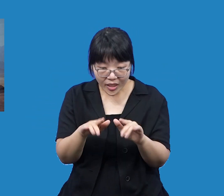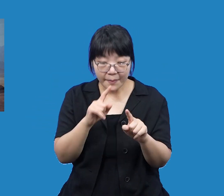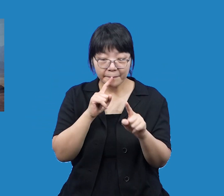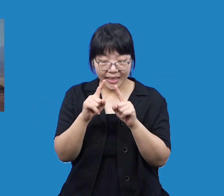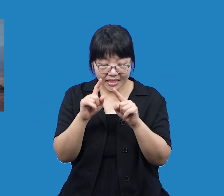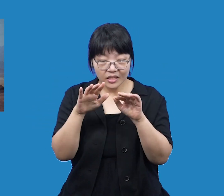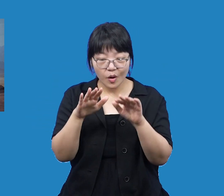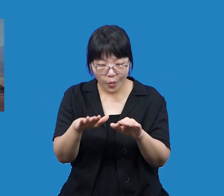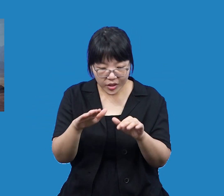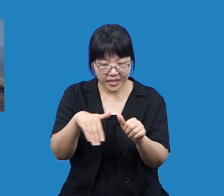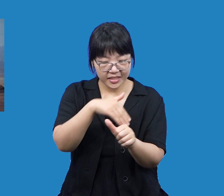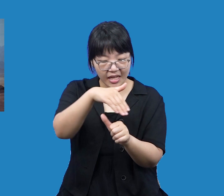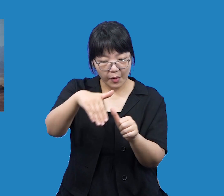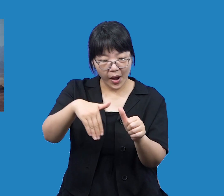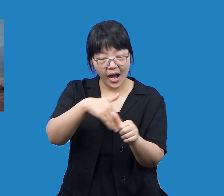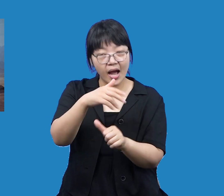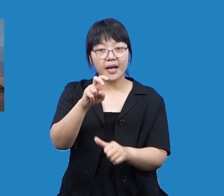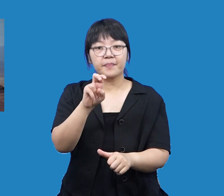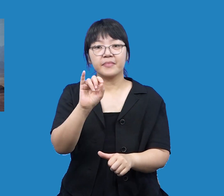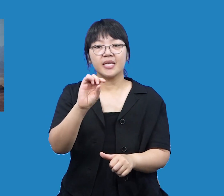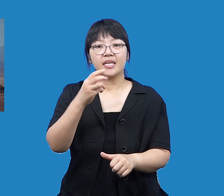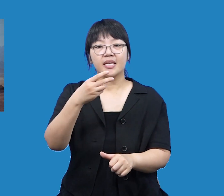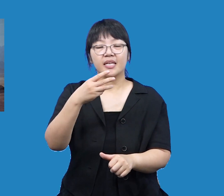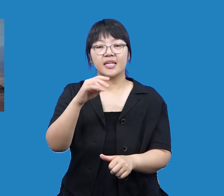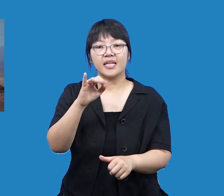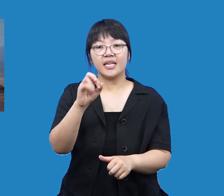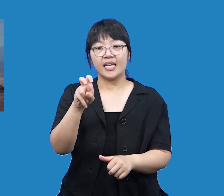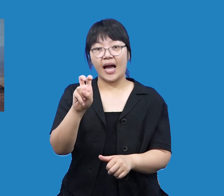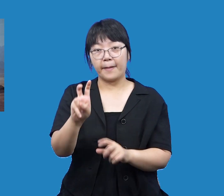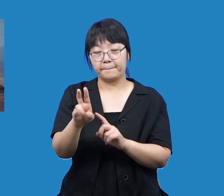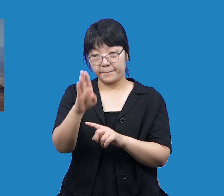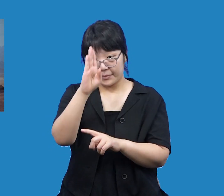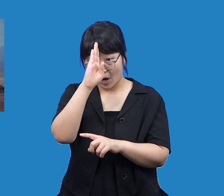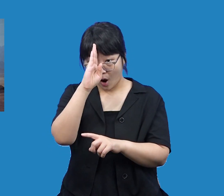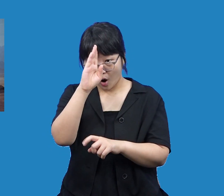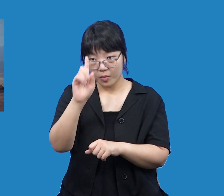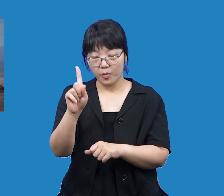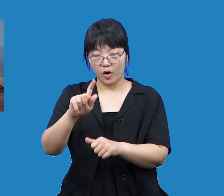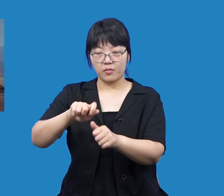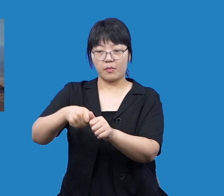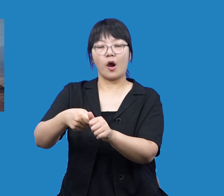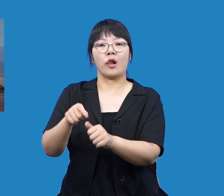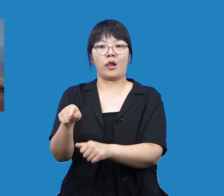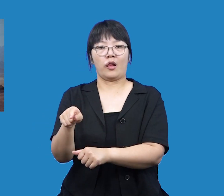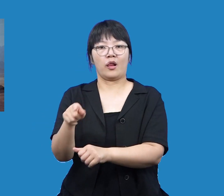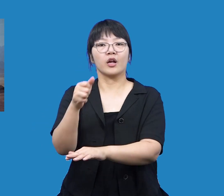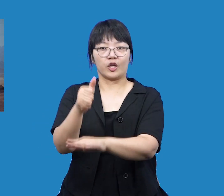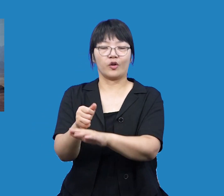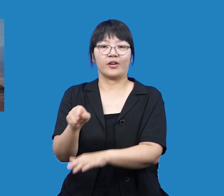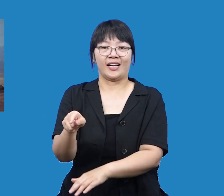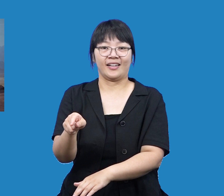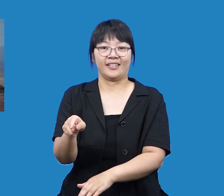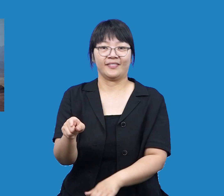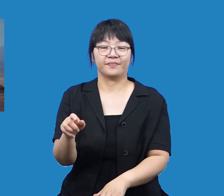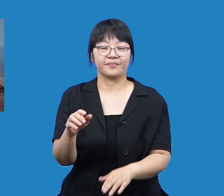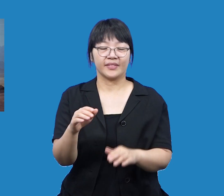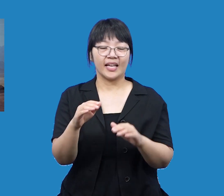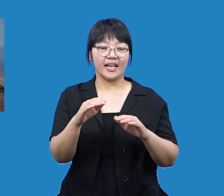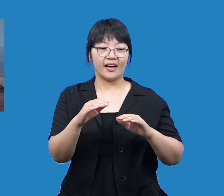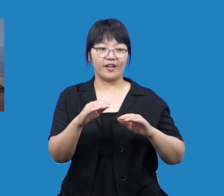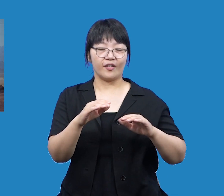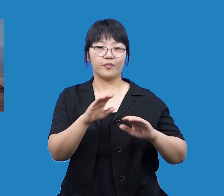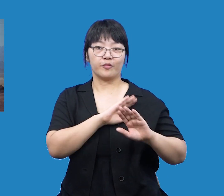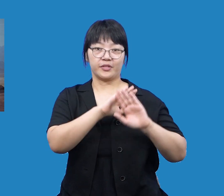상황, 여기에서의 미리암의 나병은 분명한 하나님의 징계였습니다. 리더십을 바로 세우기